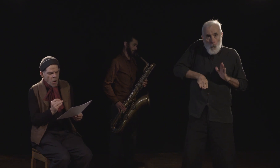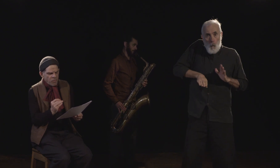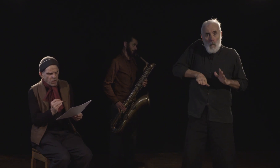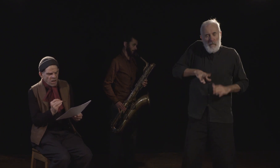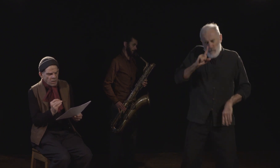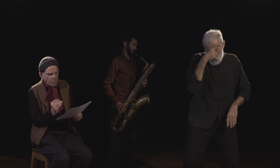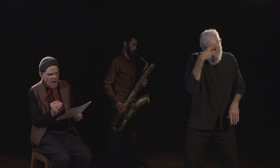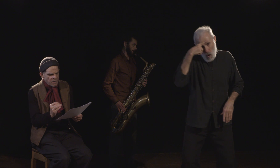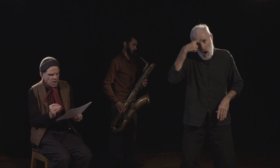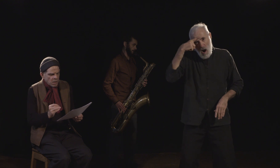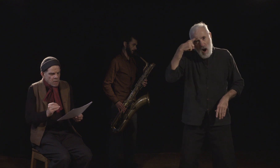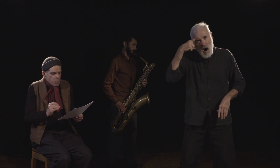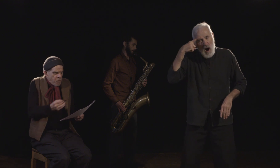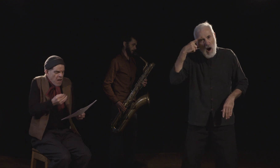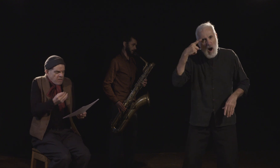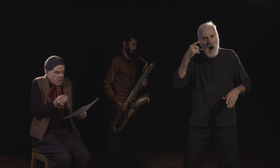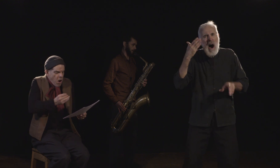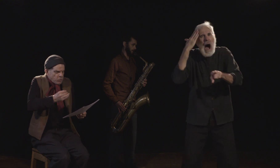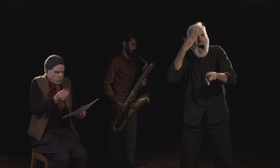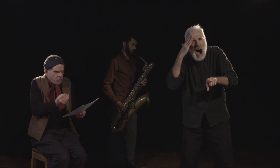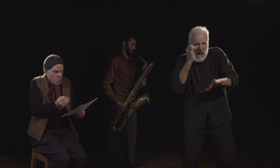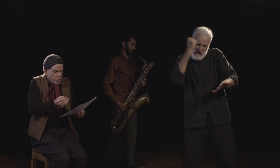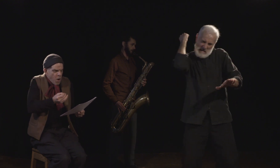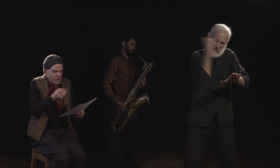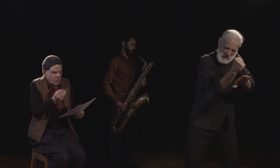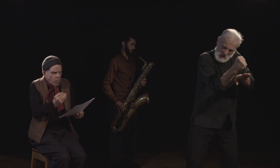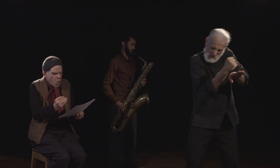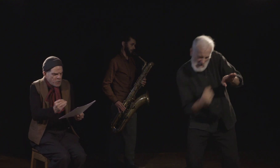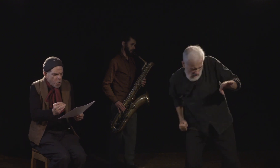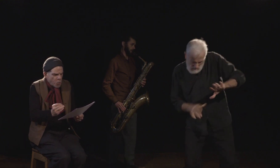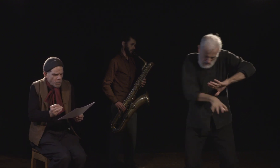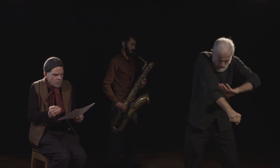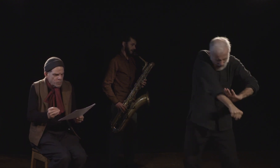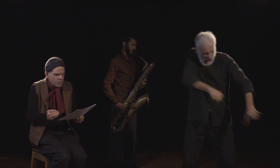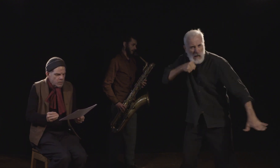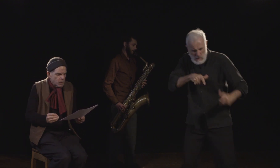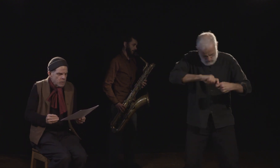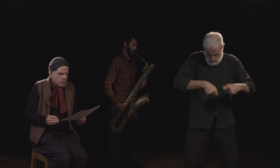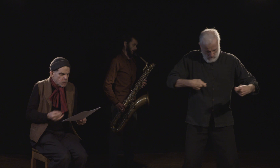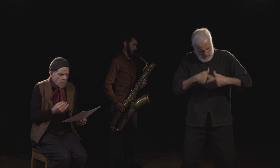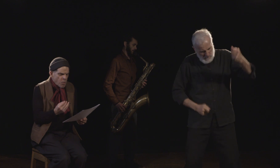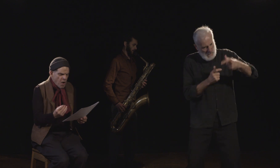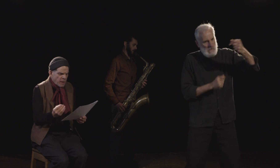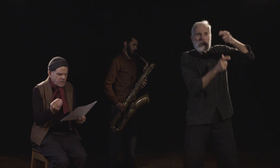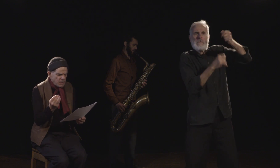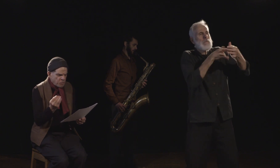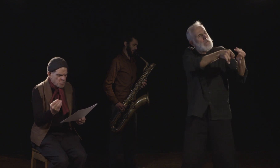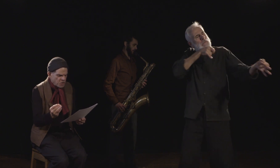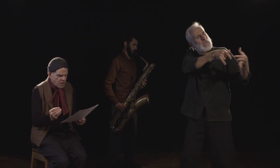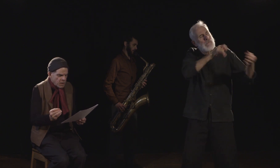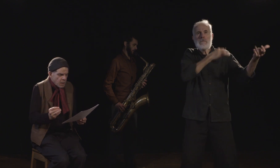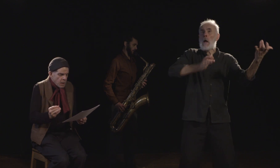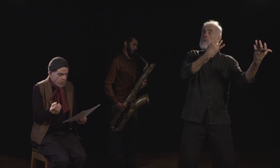On a beau éventrer des bêtes pour faire des cordes de violon avec leurs boyaux. On a beau fabriquer